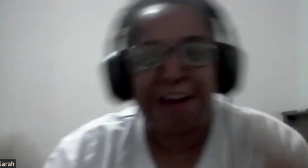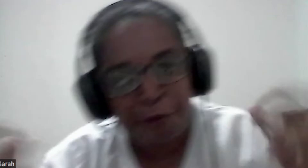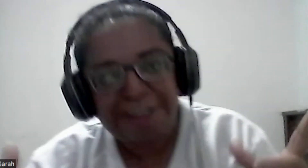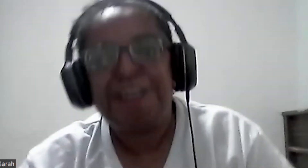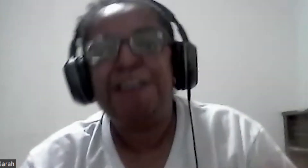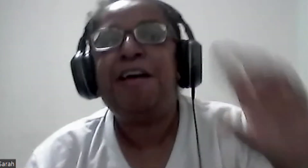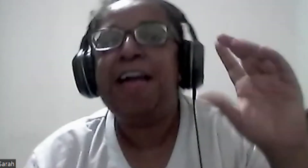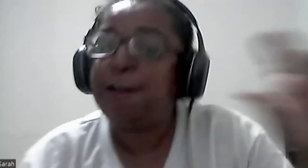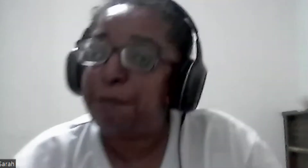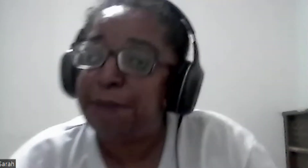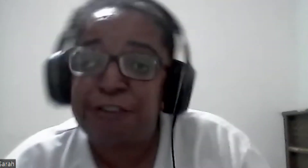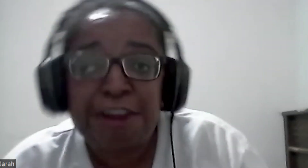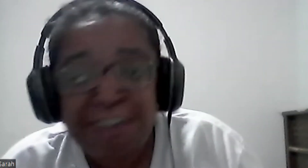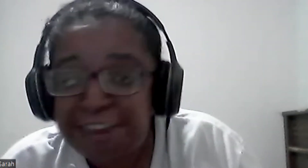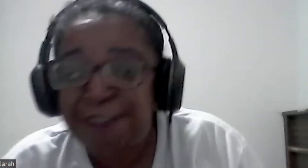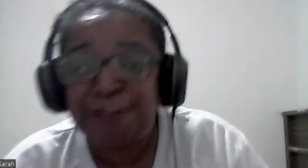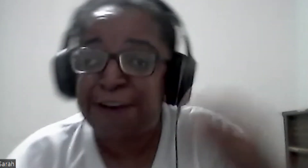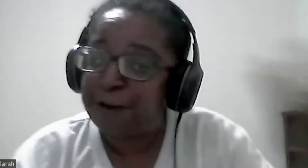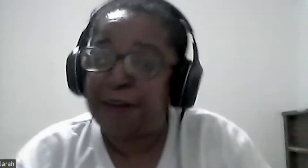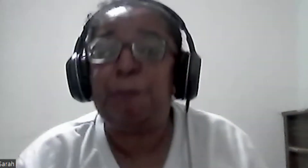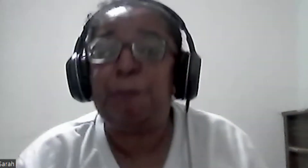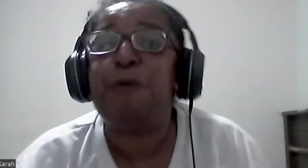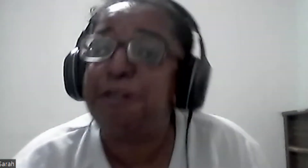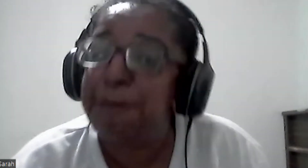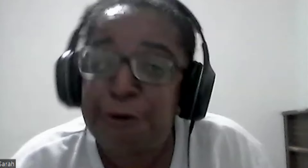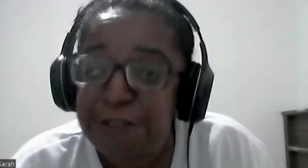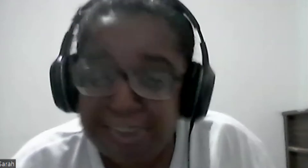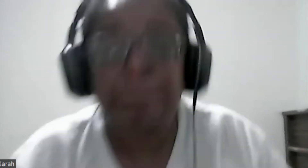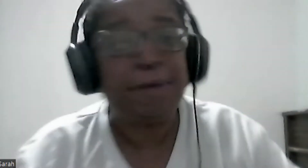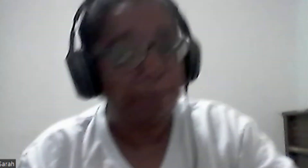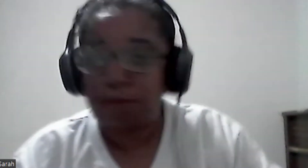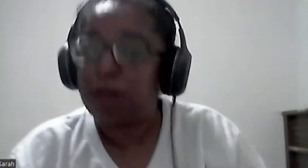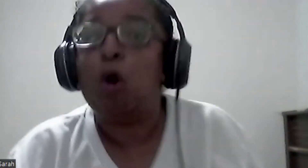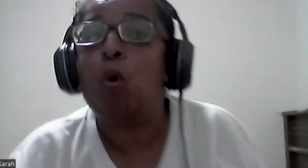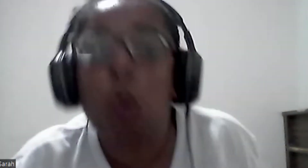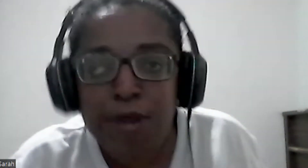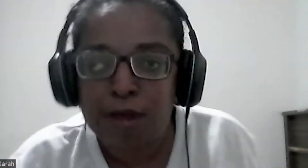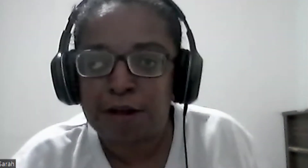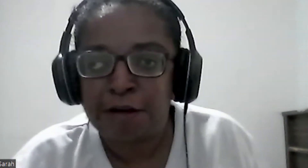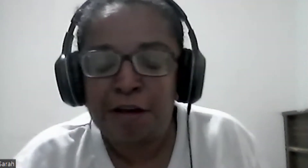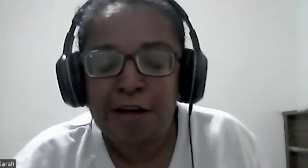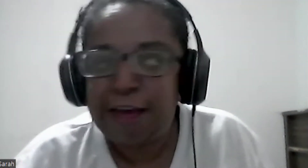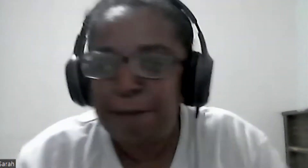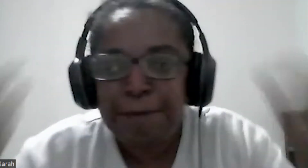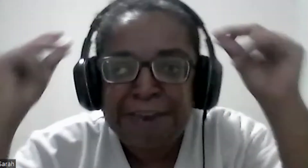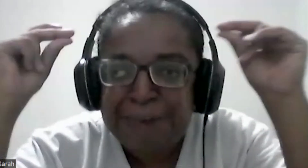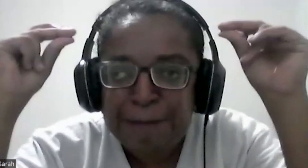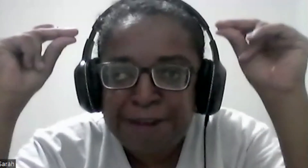Juliana. Ela foi para a Argentina, chegou lá, o povo começou a pronunciar minha prima, Juliana. Ela imediatamente,